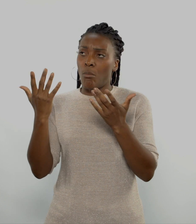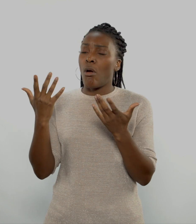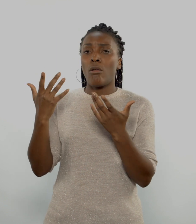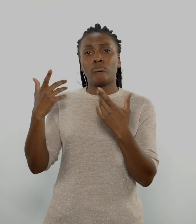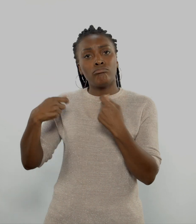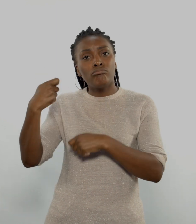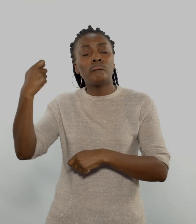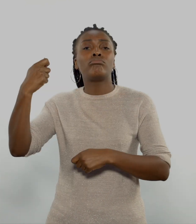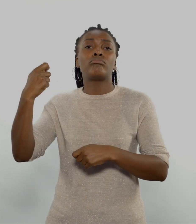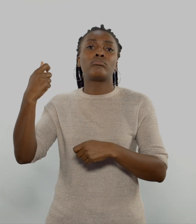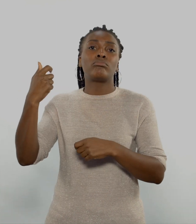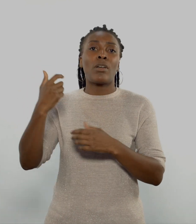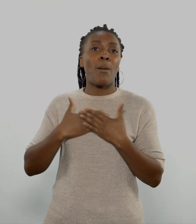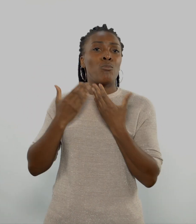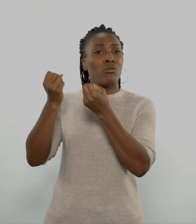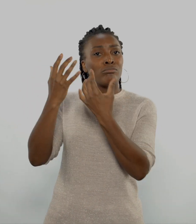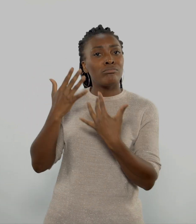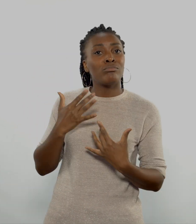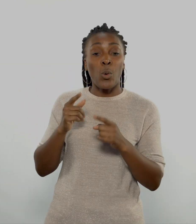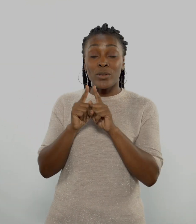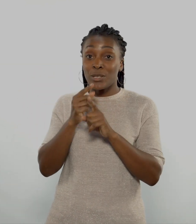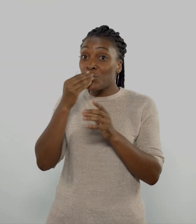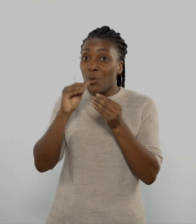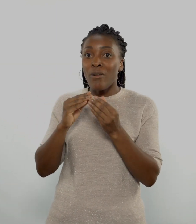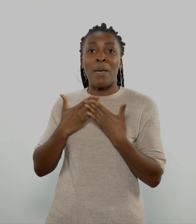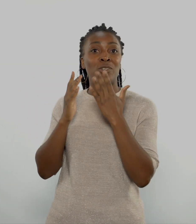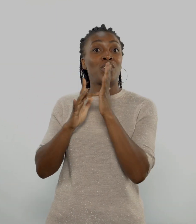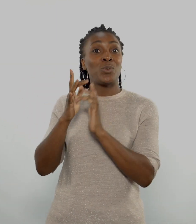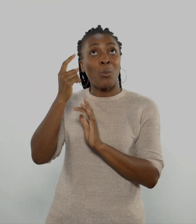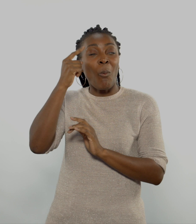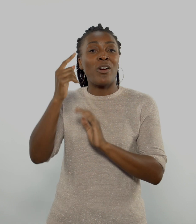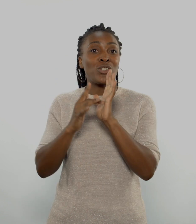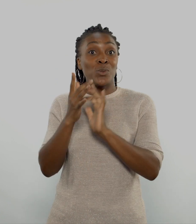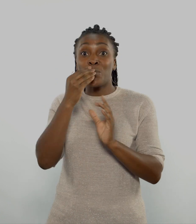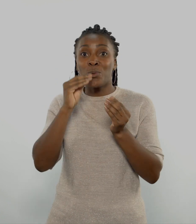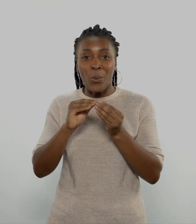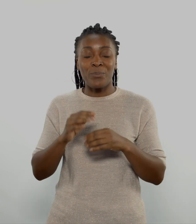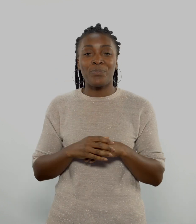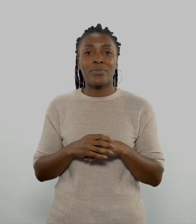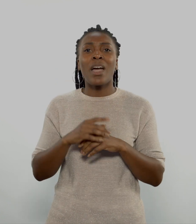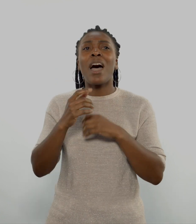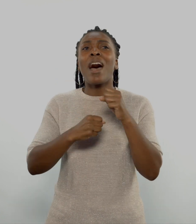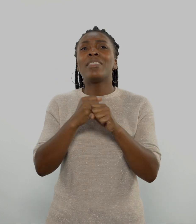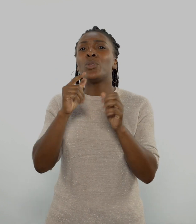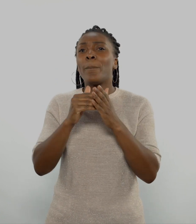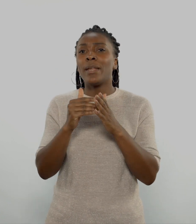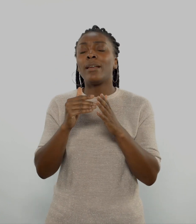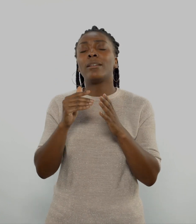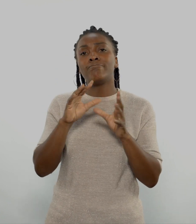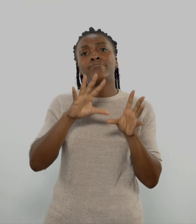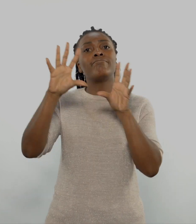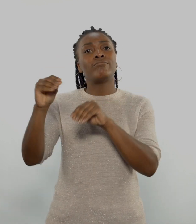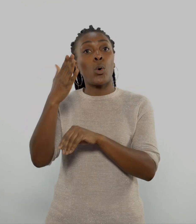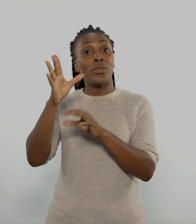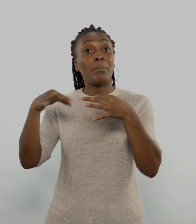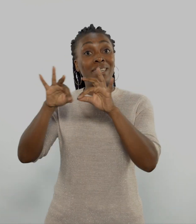faire aimer Jésus très tôt dans notre vie, dans mon enfance. En 2000, on a déménagé dans un autre pays.